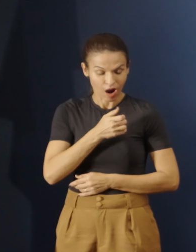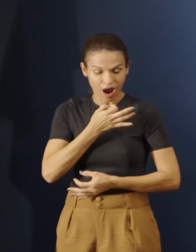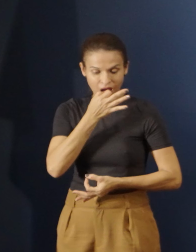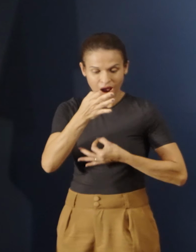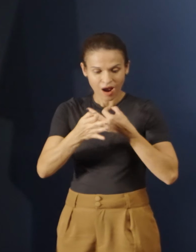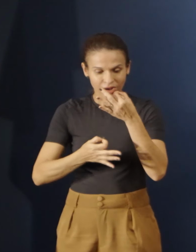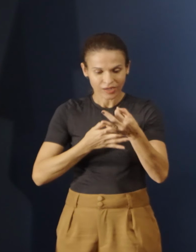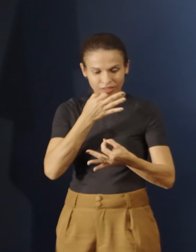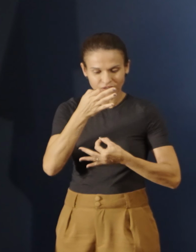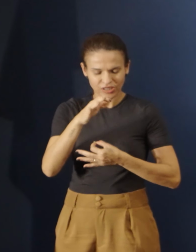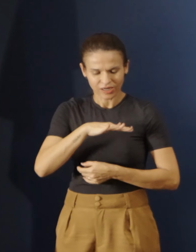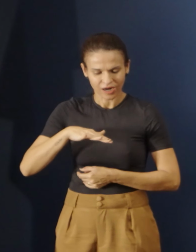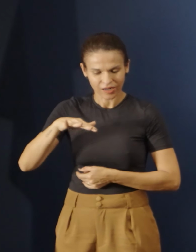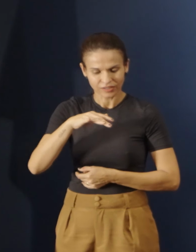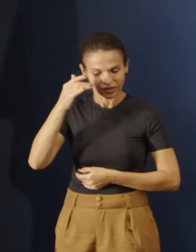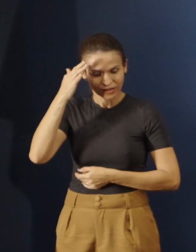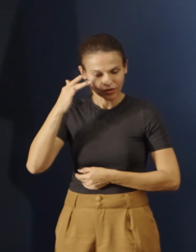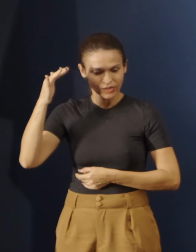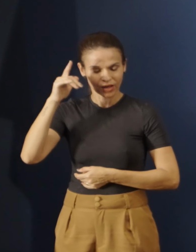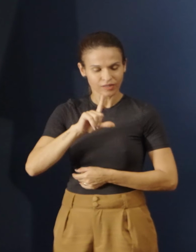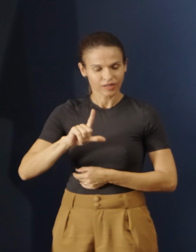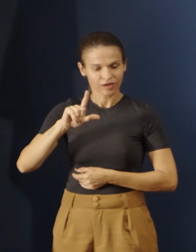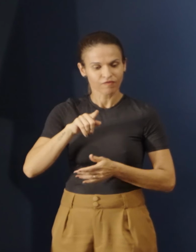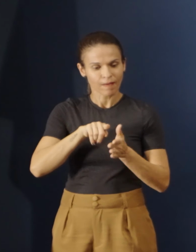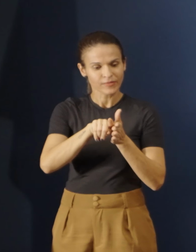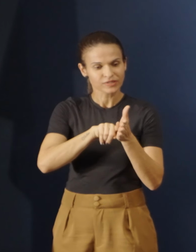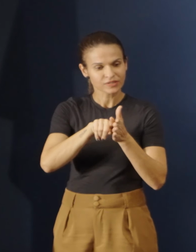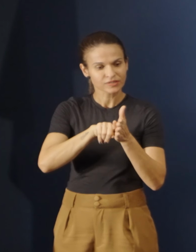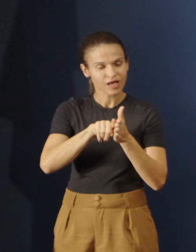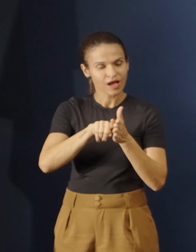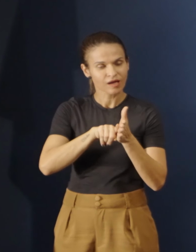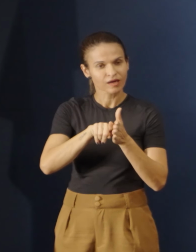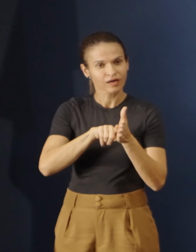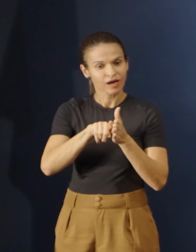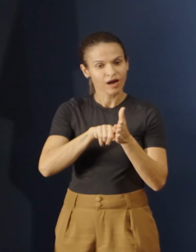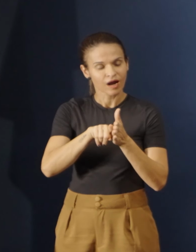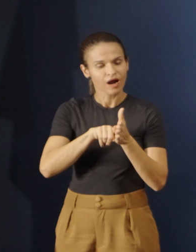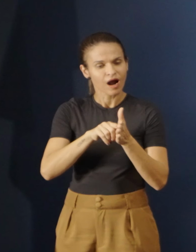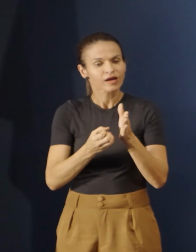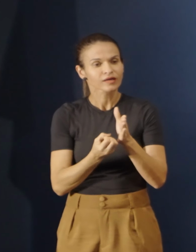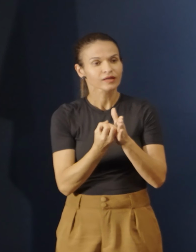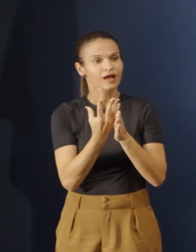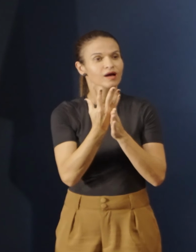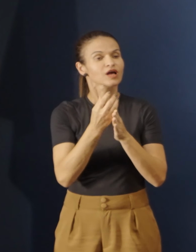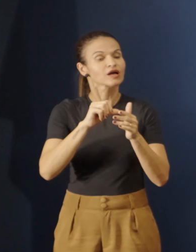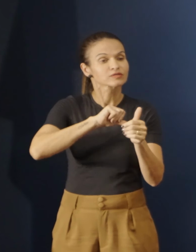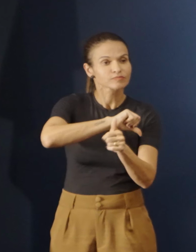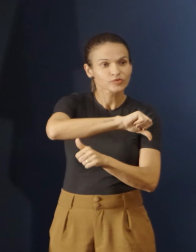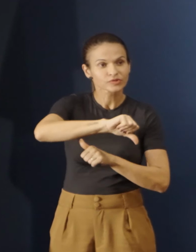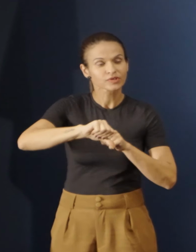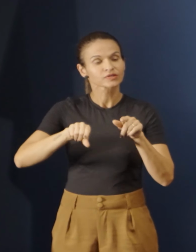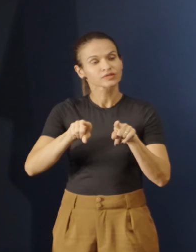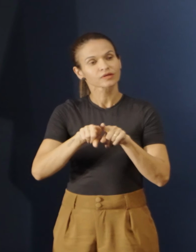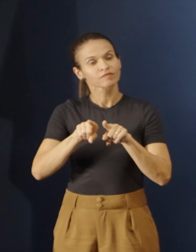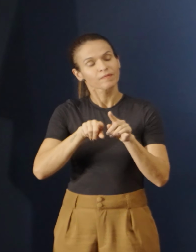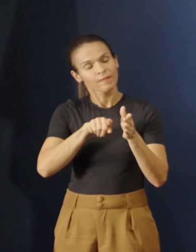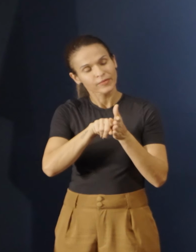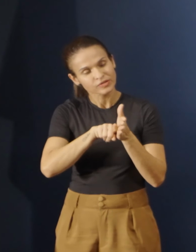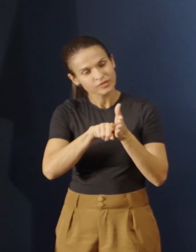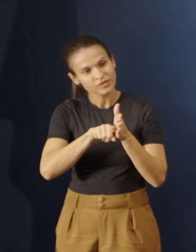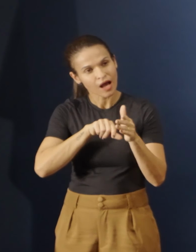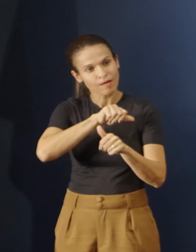é essa área da teoria literária que vai pesquisar isso. Vai pesquisar as fontes, vai pesquisar as mudanças, vai pesquisar